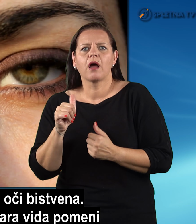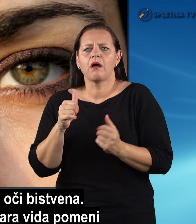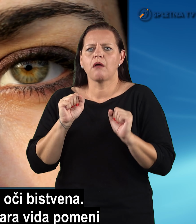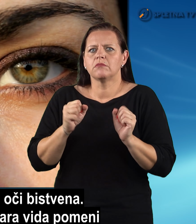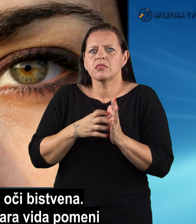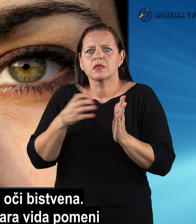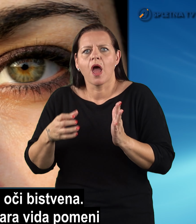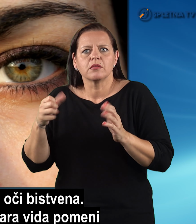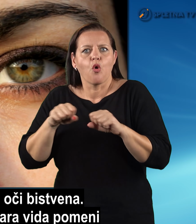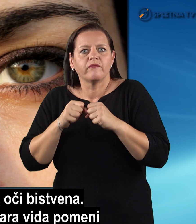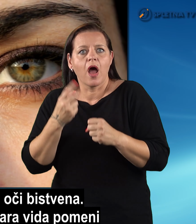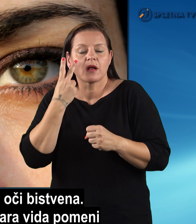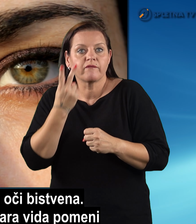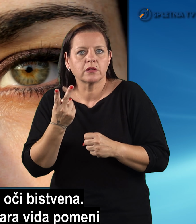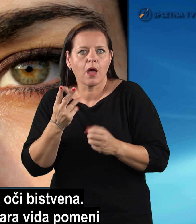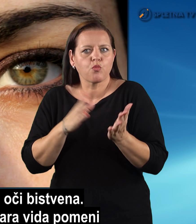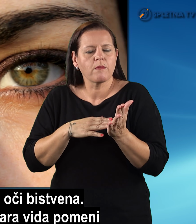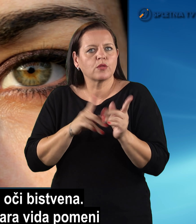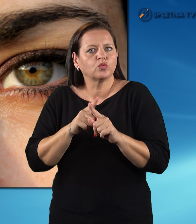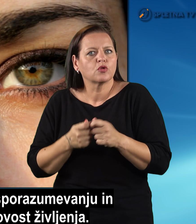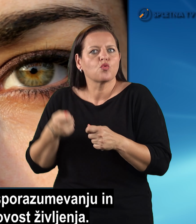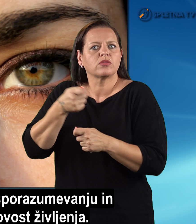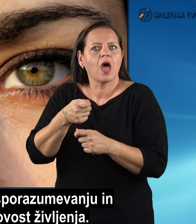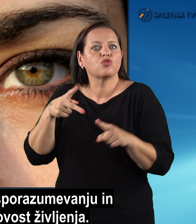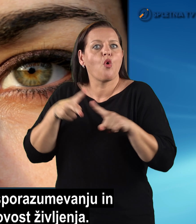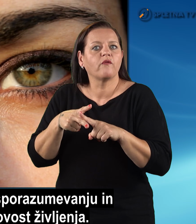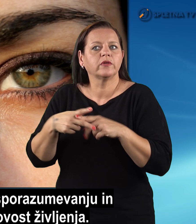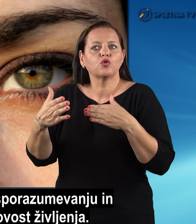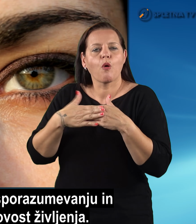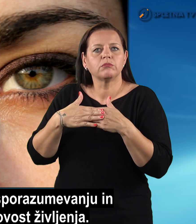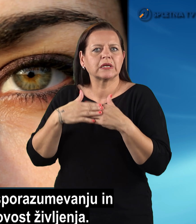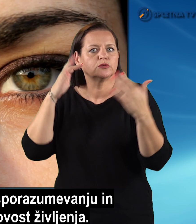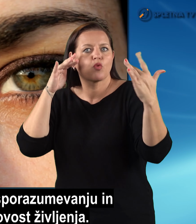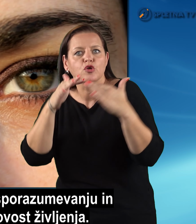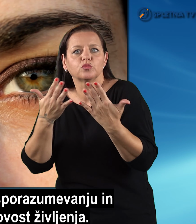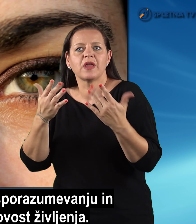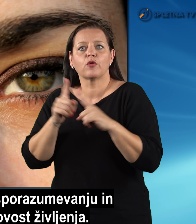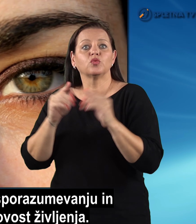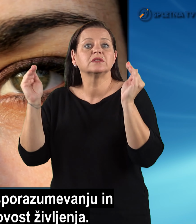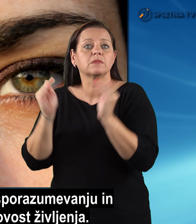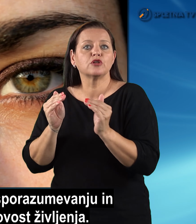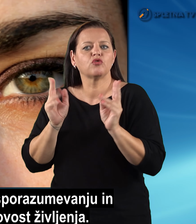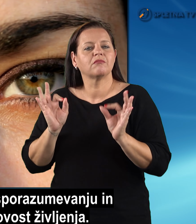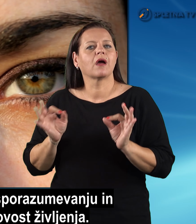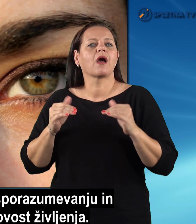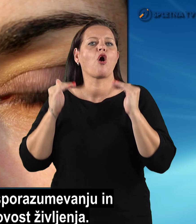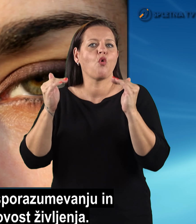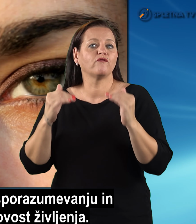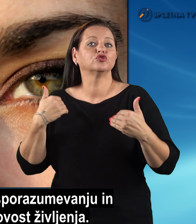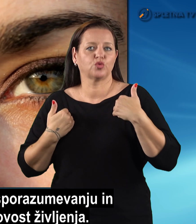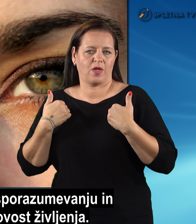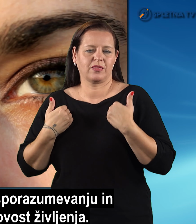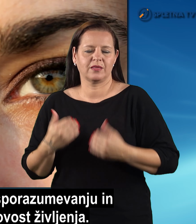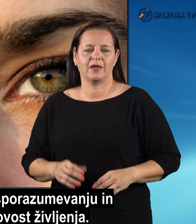Vsaka trajna okvara vida pomeni dodatno oviro pri sporazumevanju in zmanjšuje kakovost življenja.